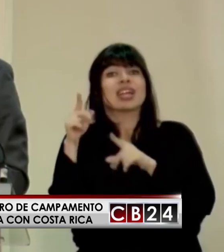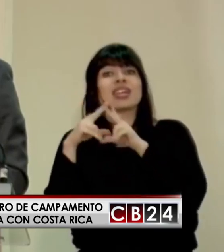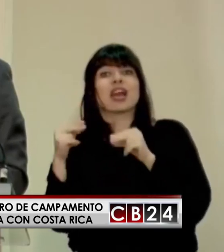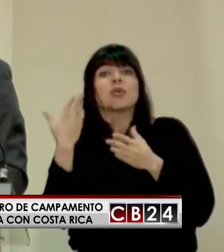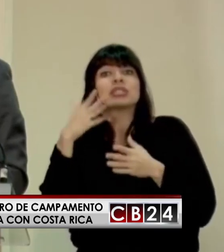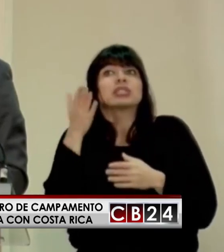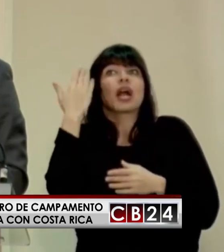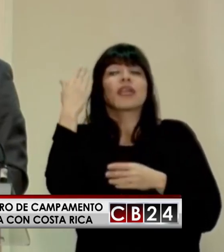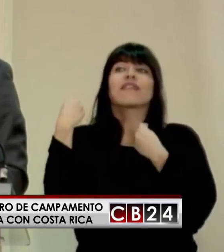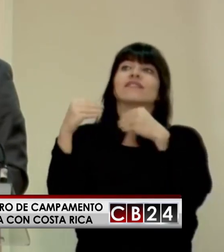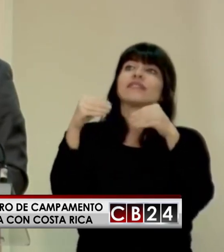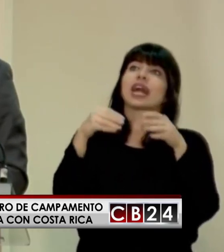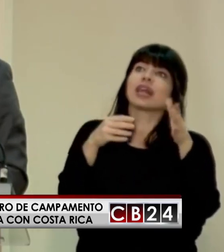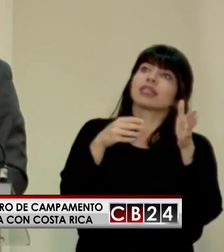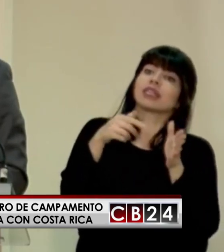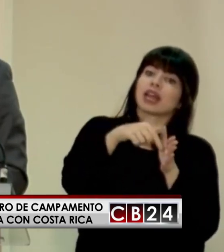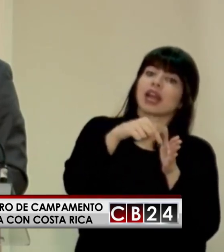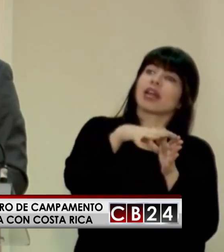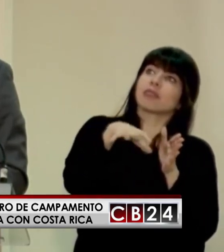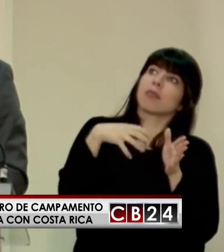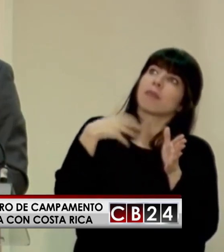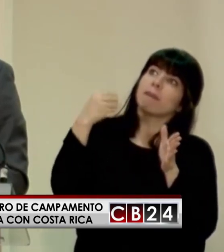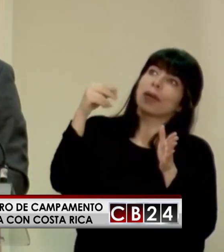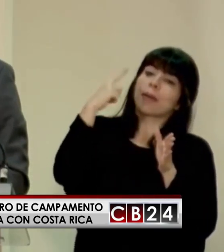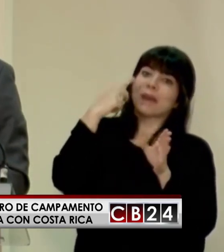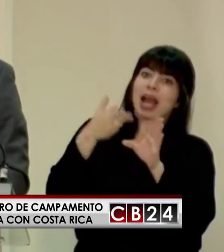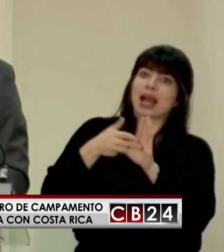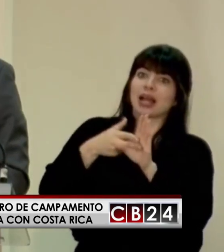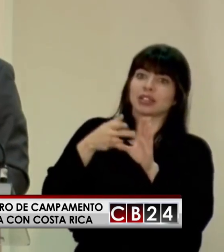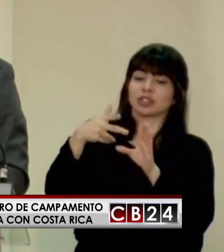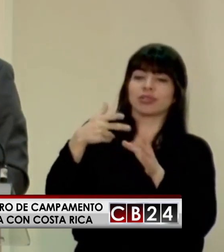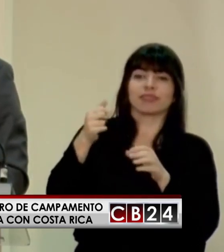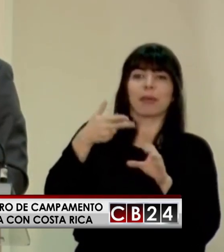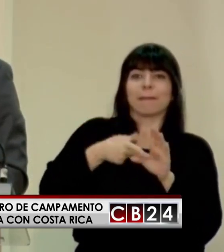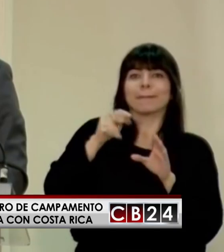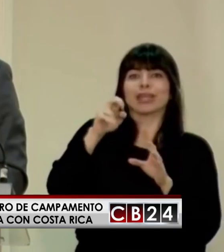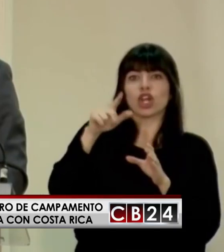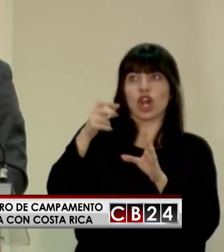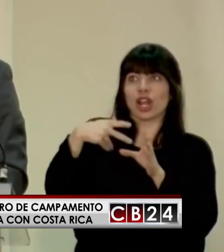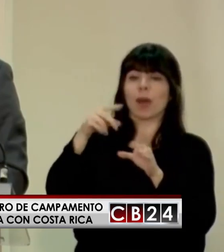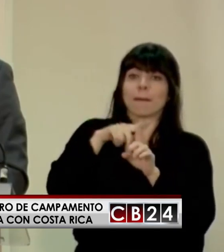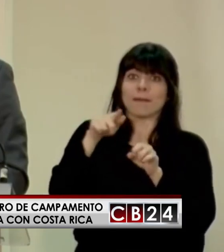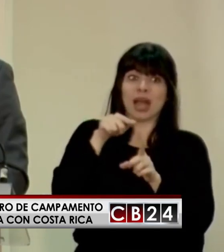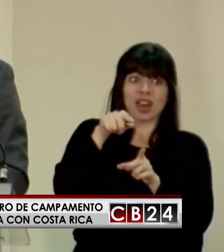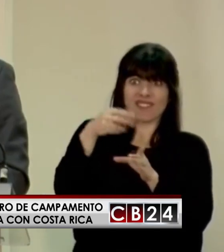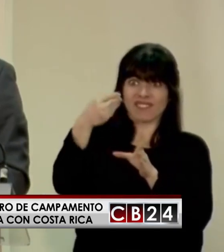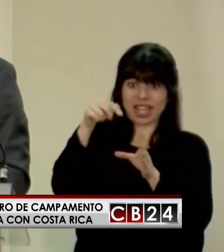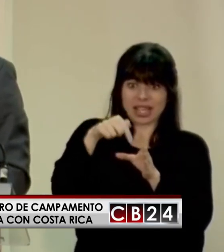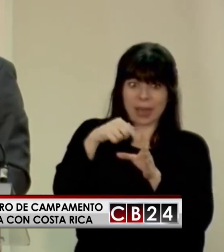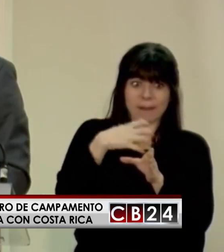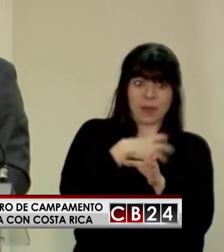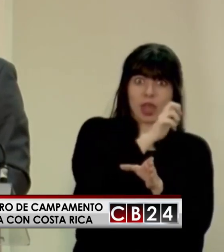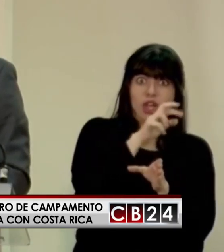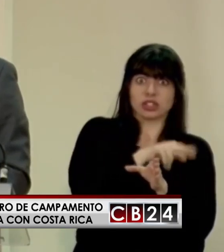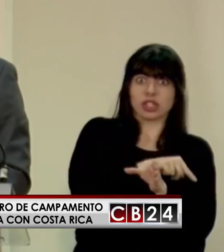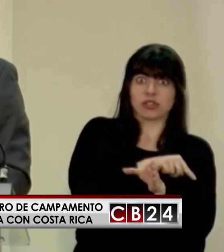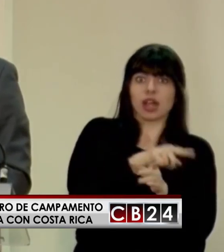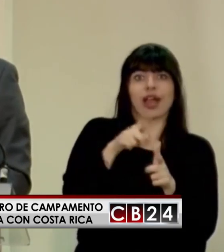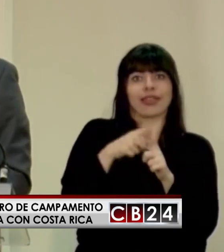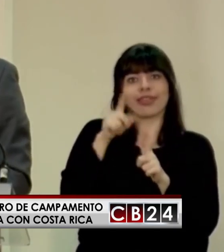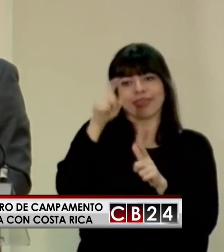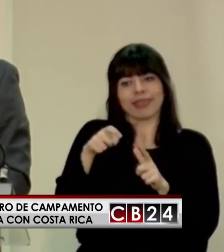bloques para la explotación petrolera en el territorio que hoy se ratifica costarricense, que tendrán que ser entonces removidos en